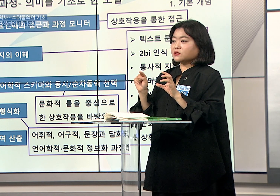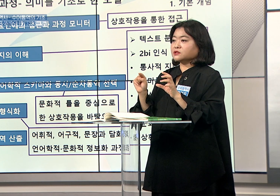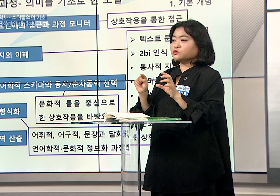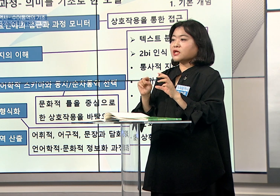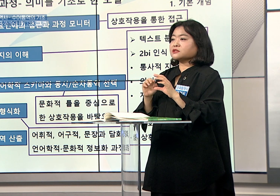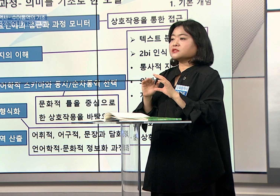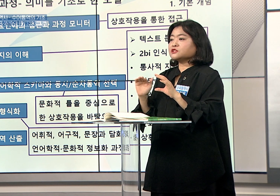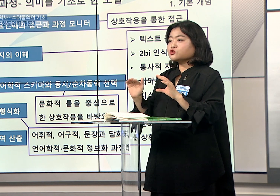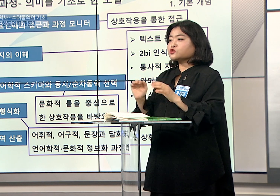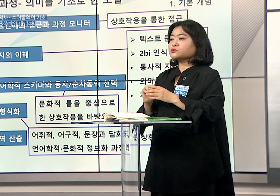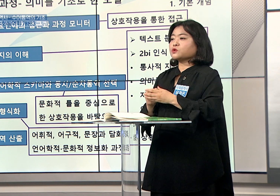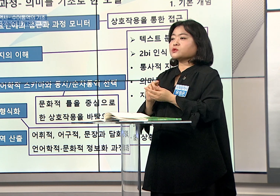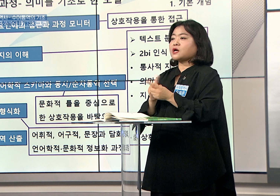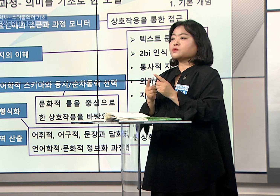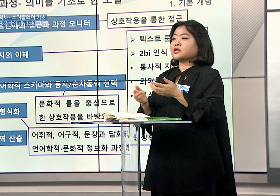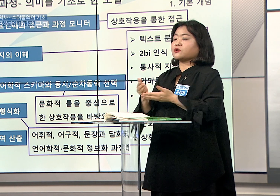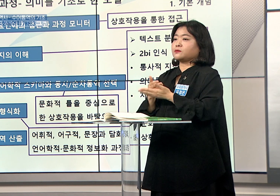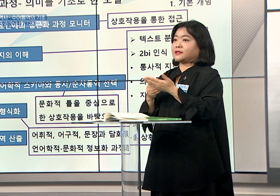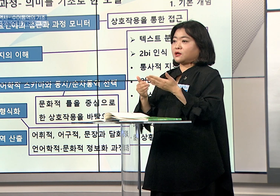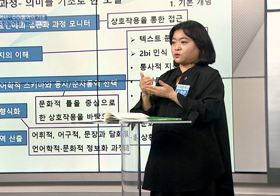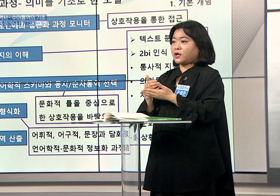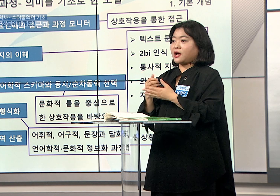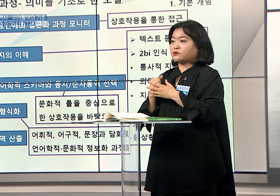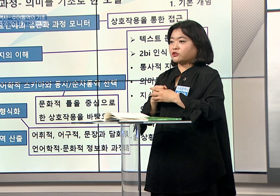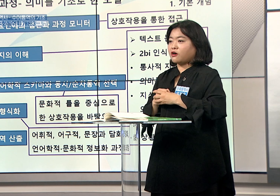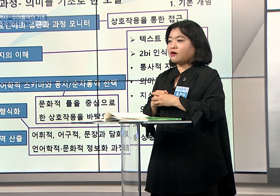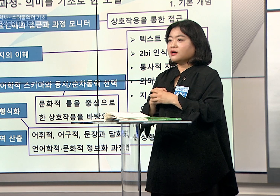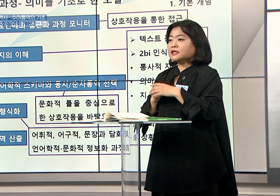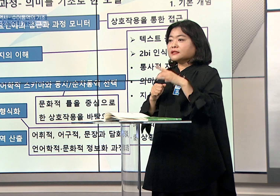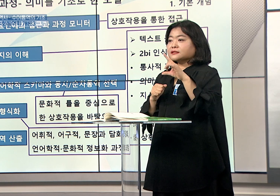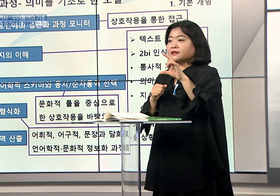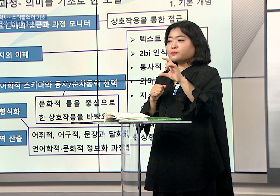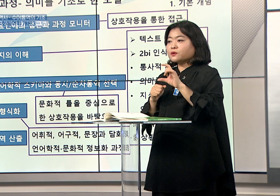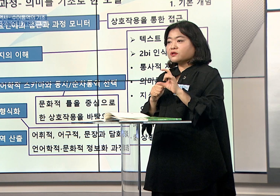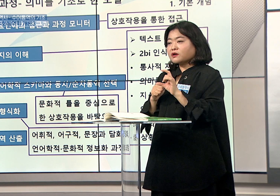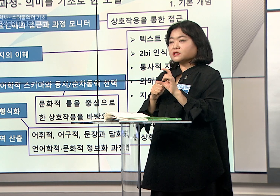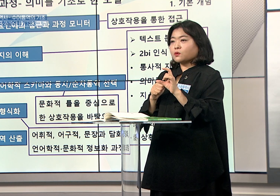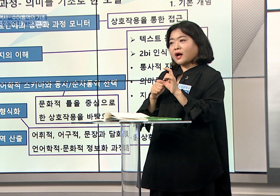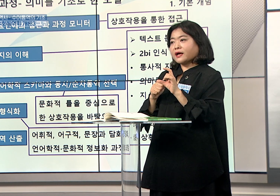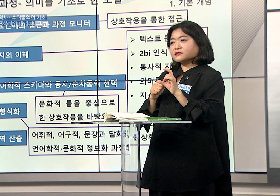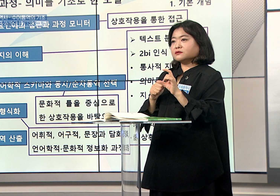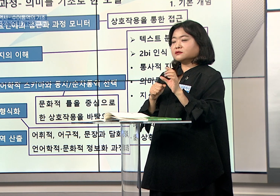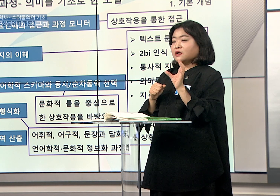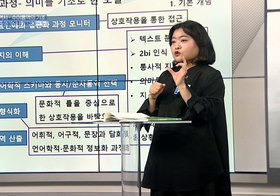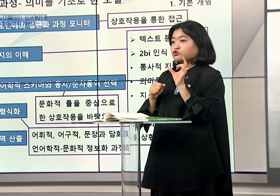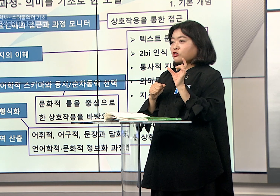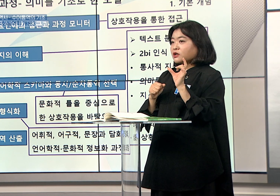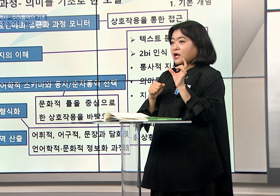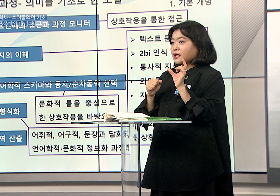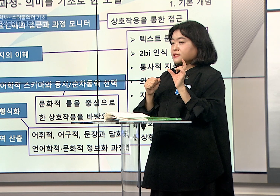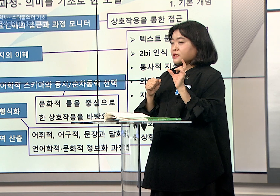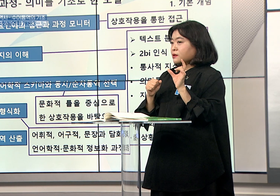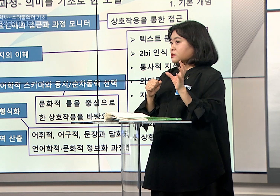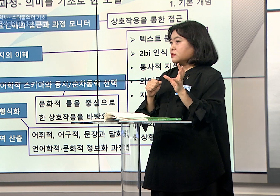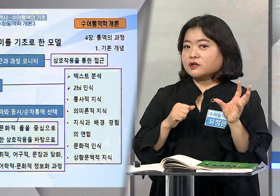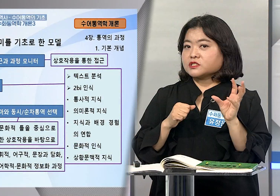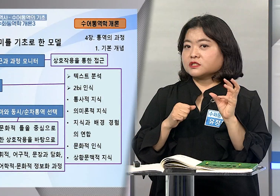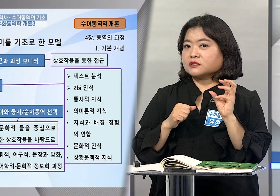선택에서는 문화적 틀을 중심으로 상호작용을 바탕으로 해야 하고요. 등가 표현의 형식화에서는 구어라 이제 들려진